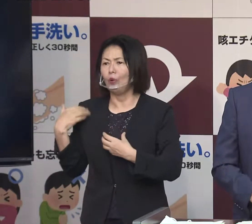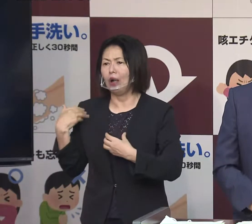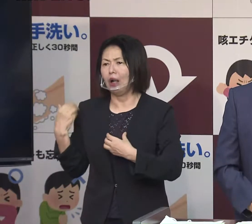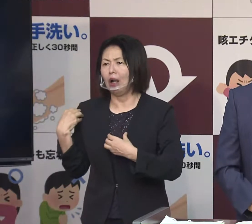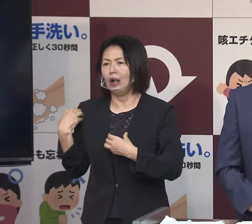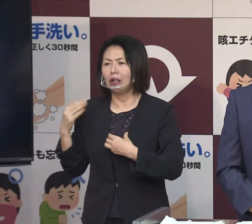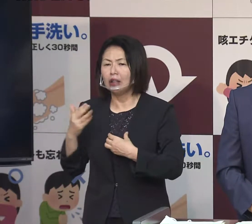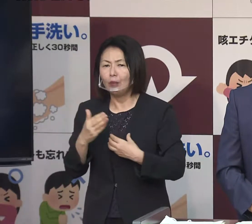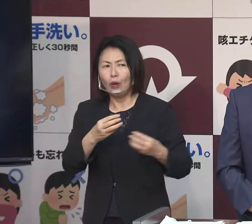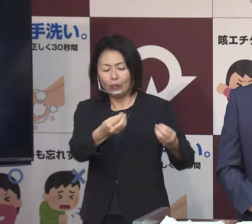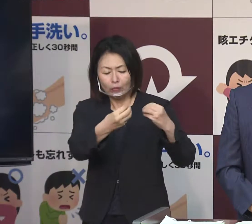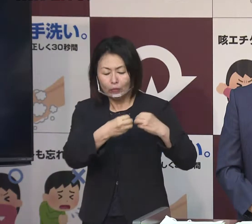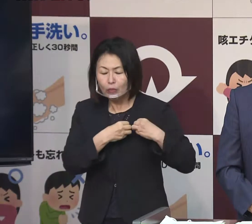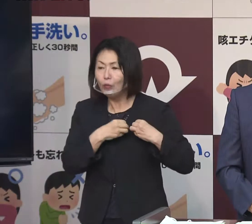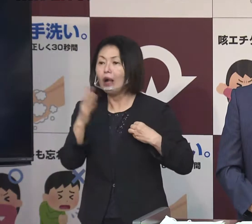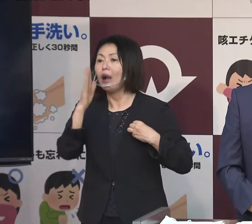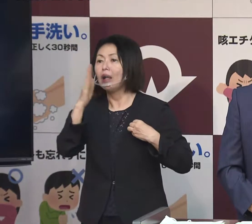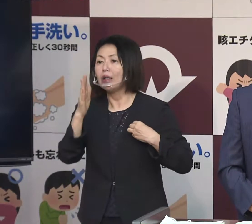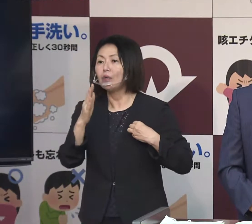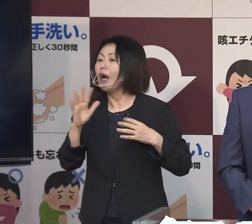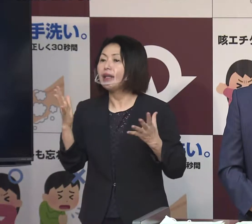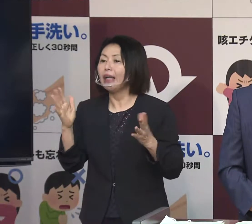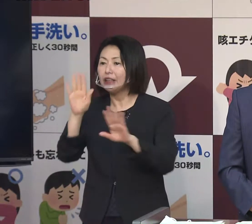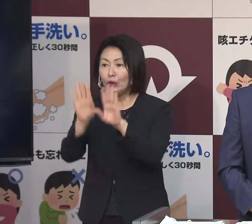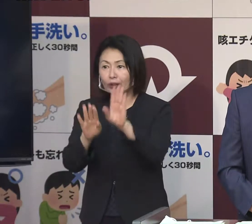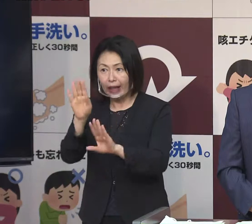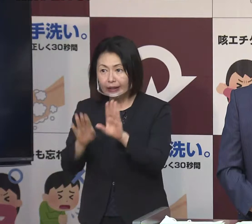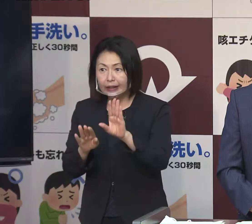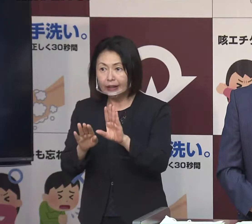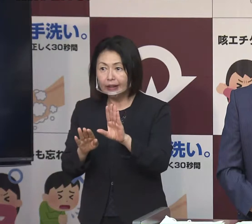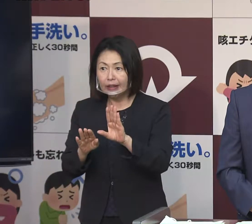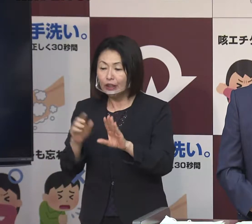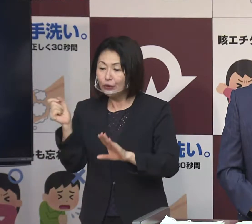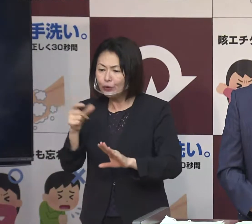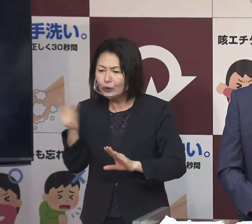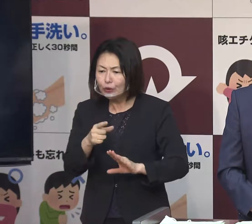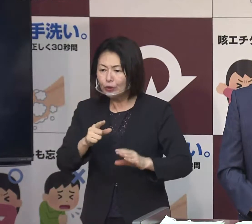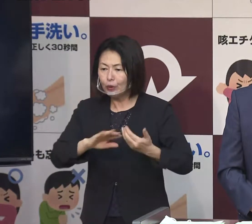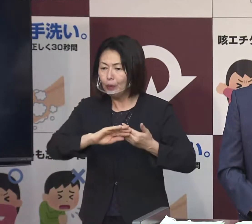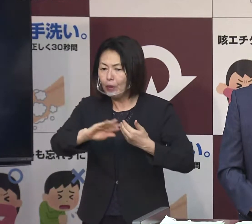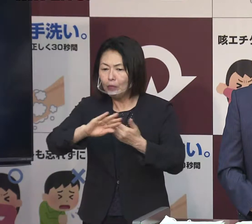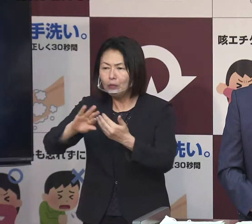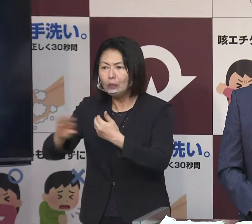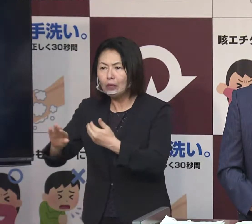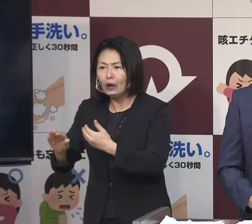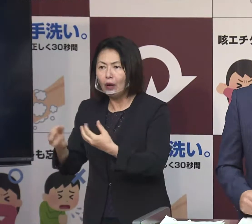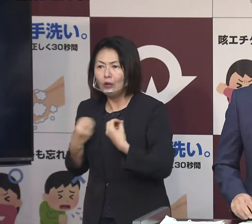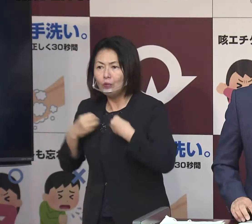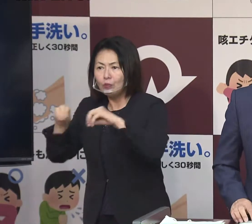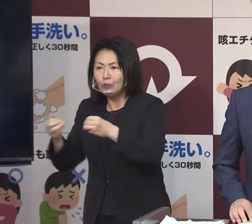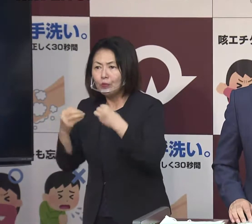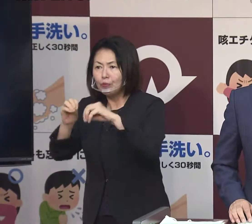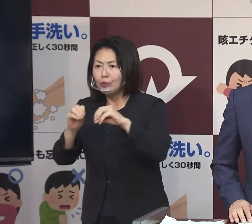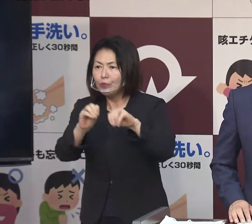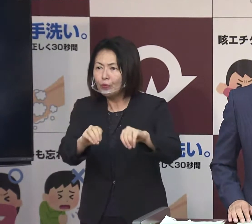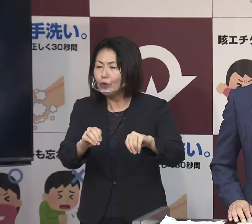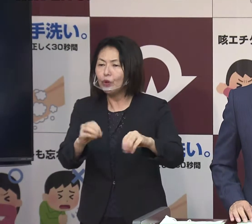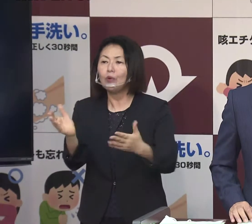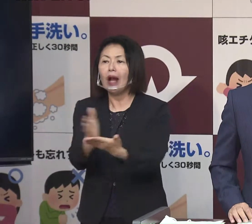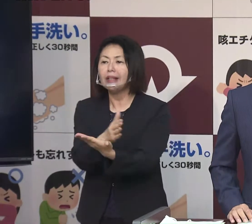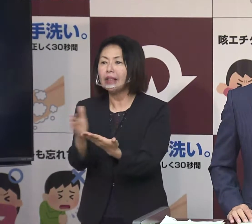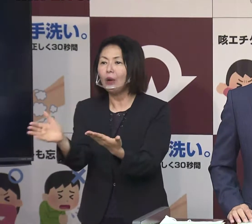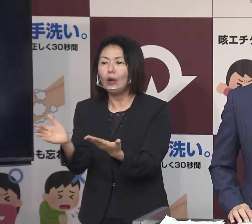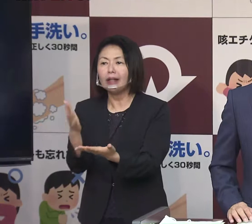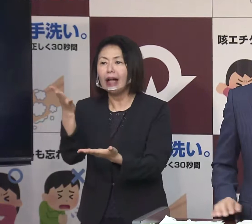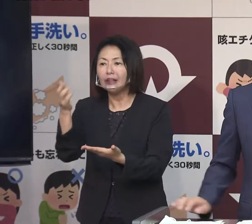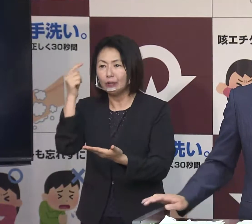という状況ではありませんので、直ちに市中感染というところまではですね、今、判断をしておりません。ではない